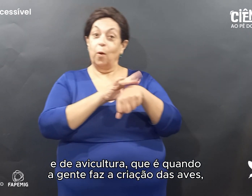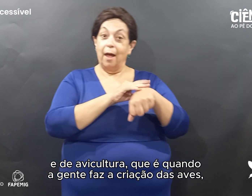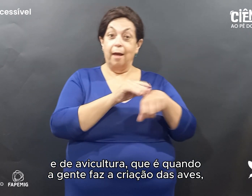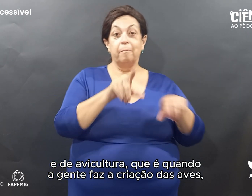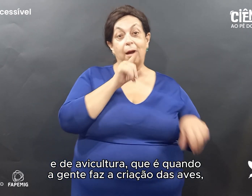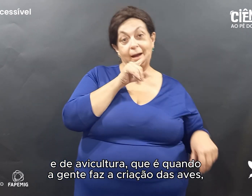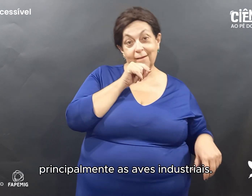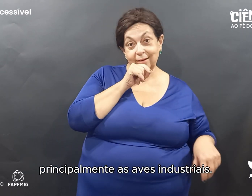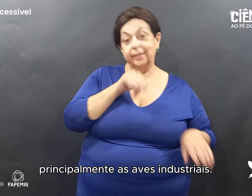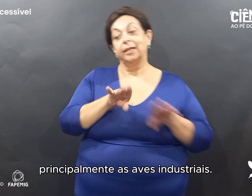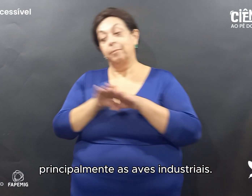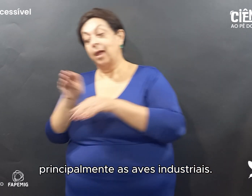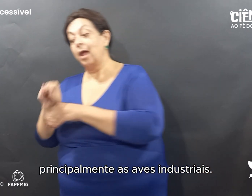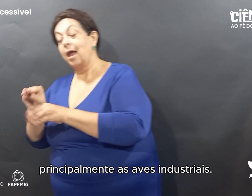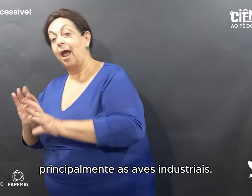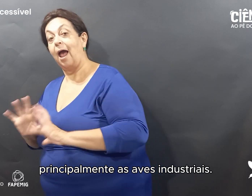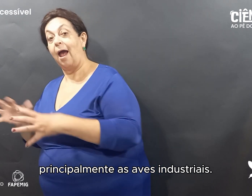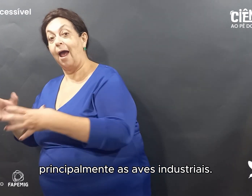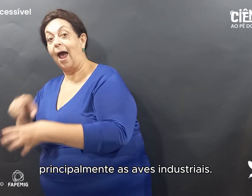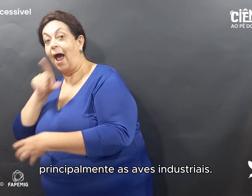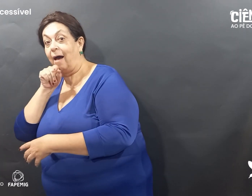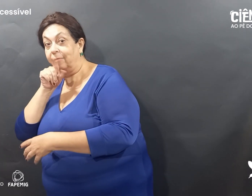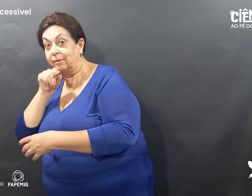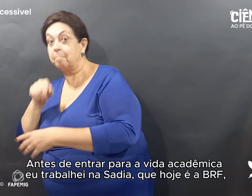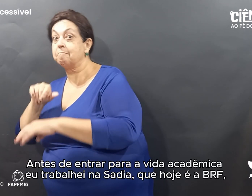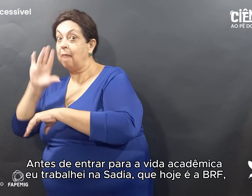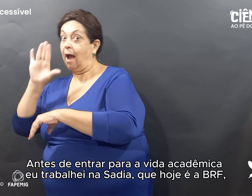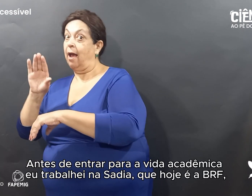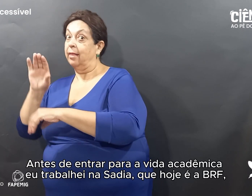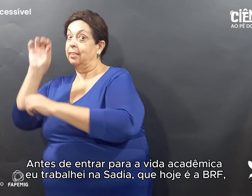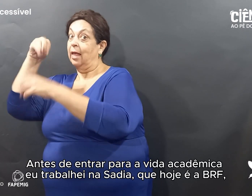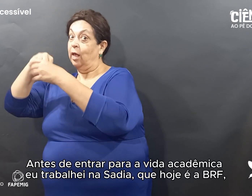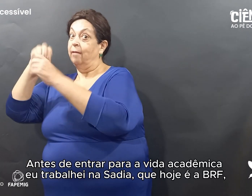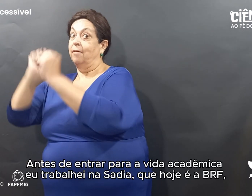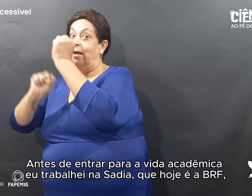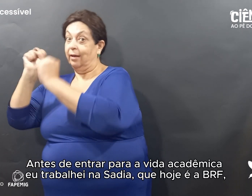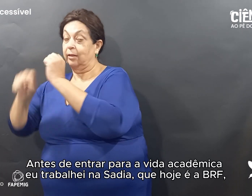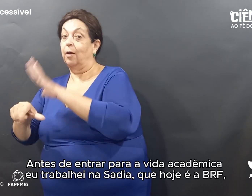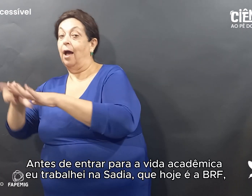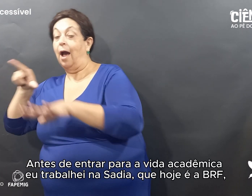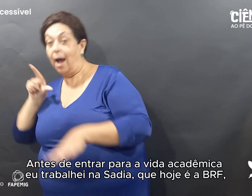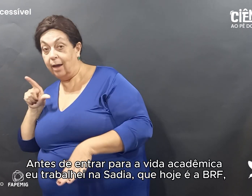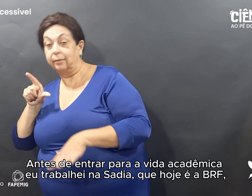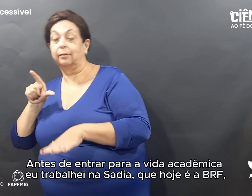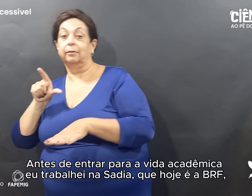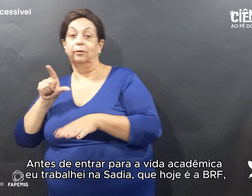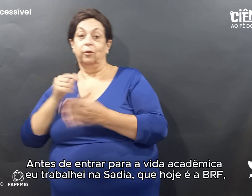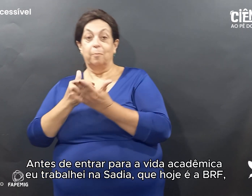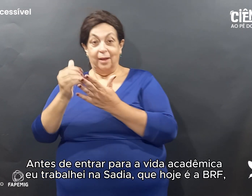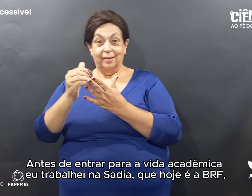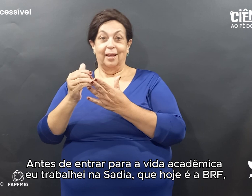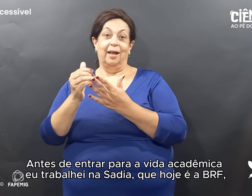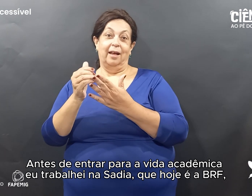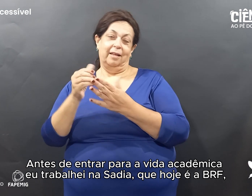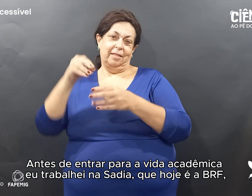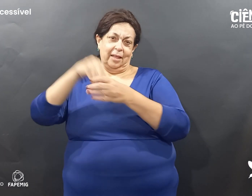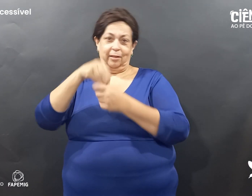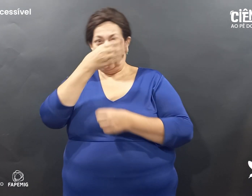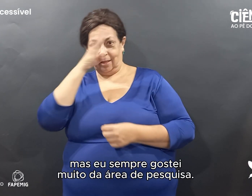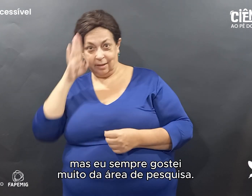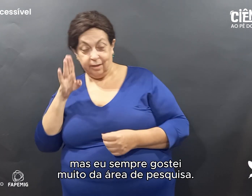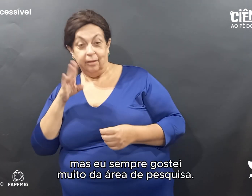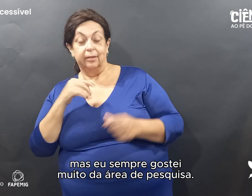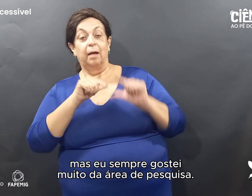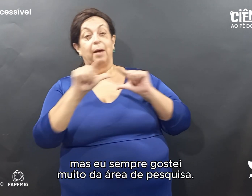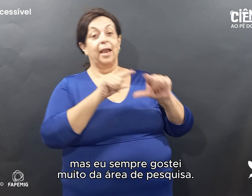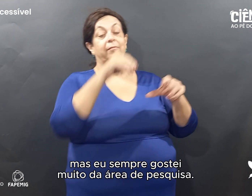faz a criação das aves, principalmente as aves industriais. Antes de entrar para a vida acadêmica, eu trabalhei na Sadia, que hoje é a BRF,